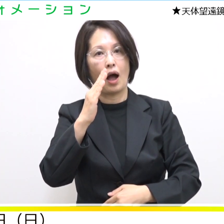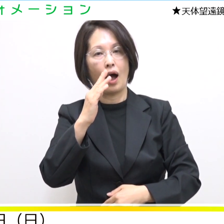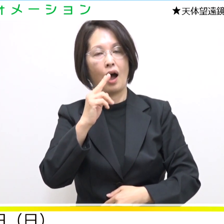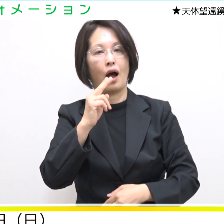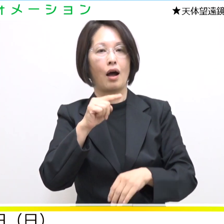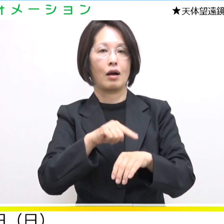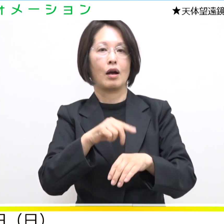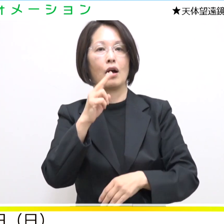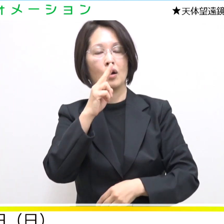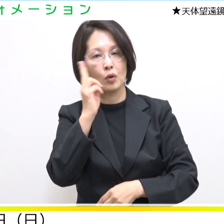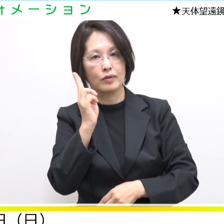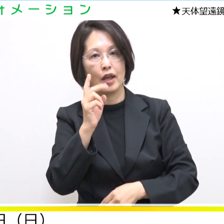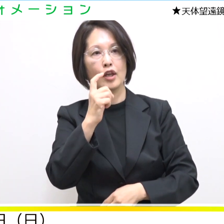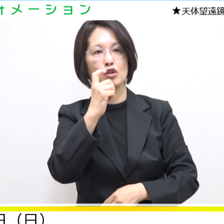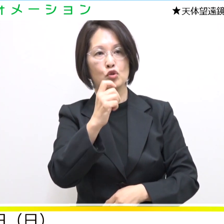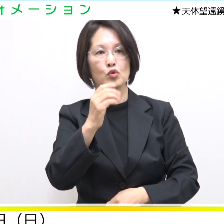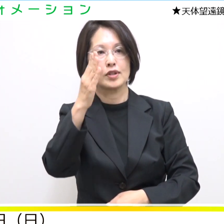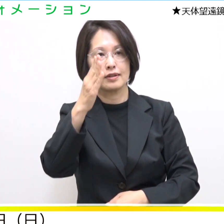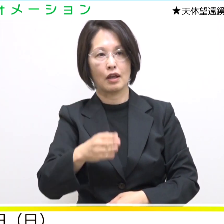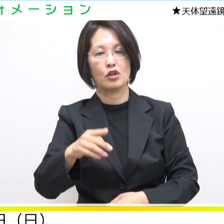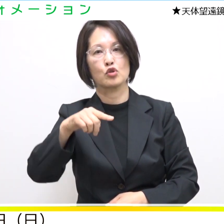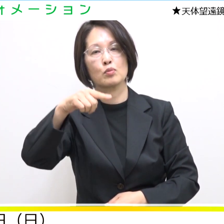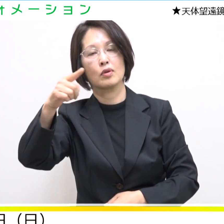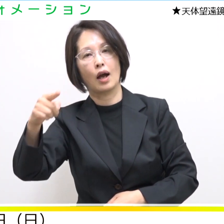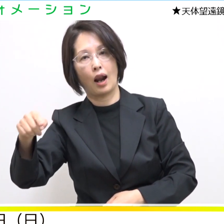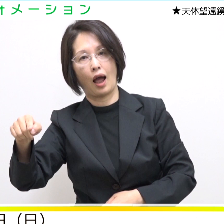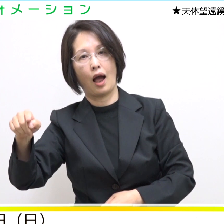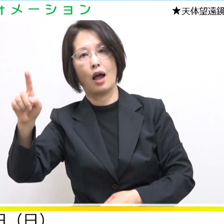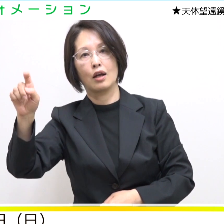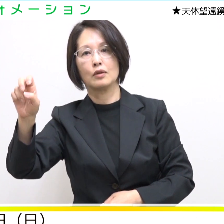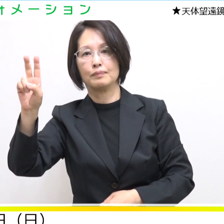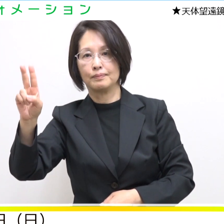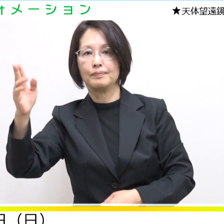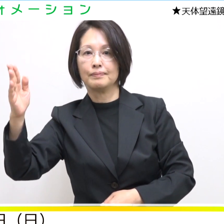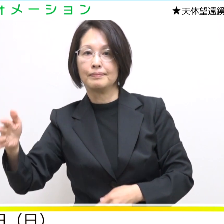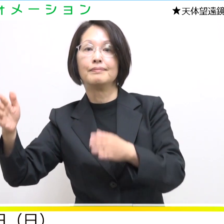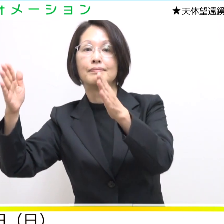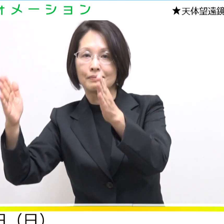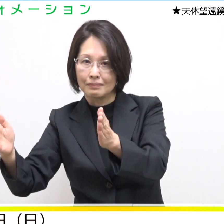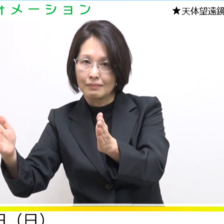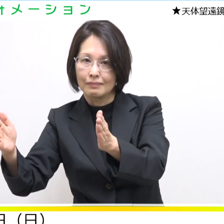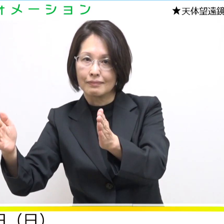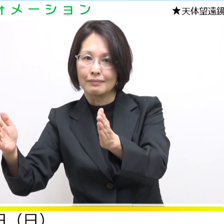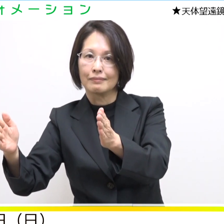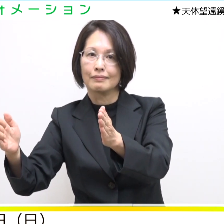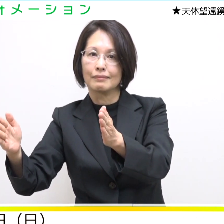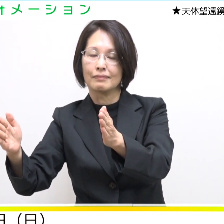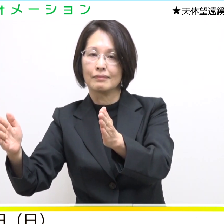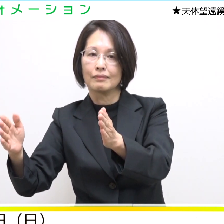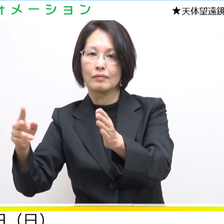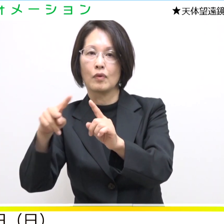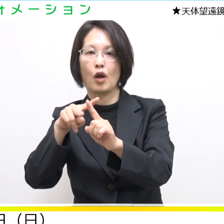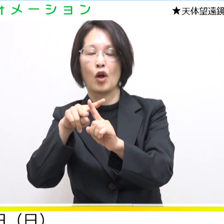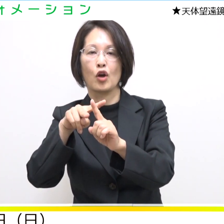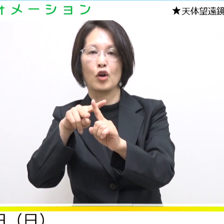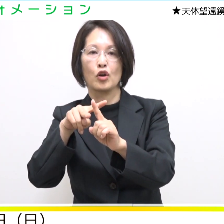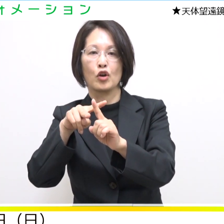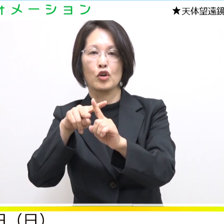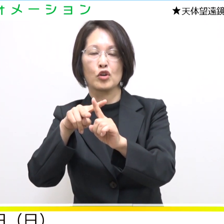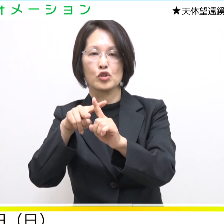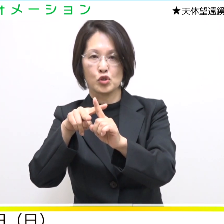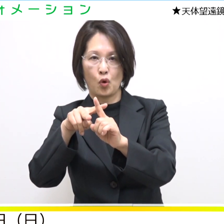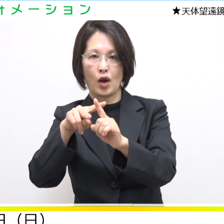は午前10時30分から午後0時30分に